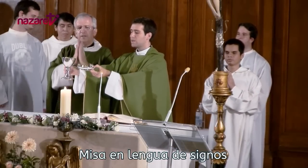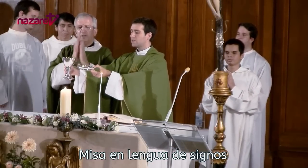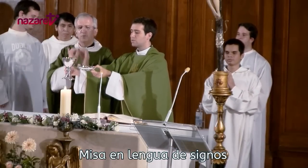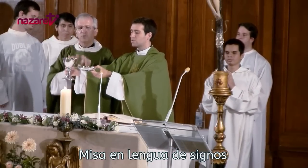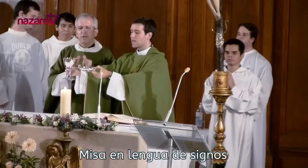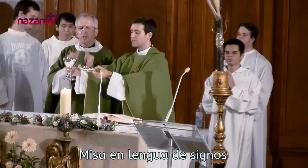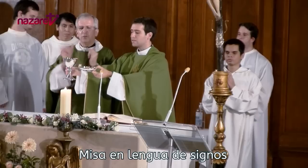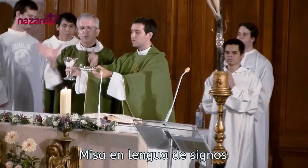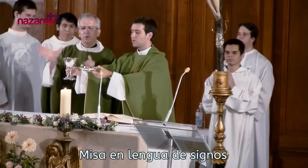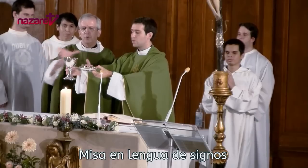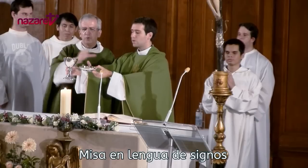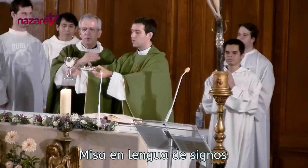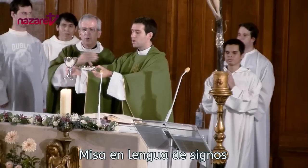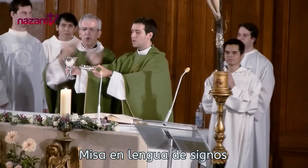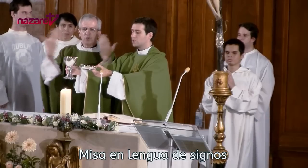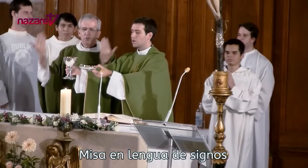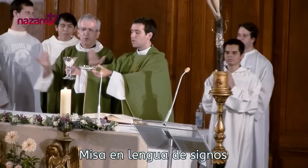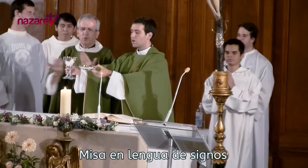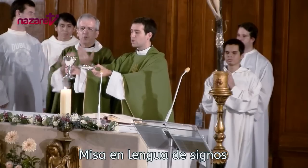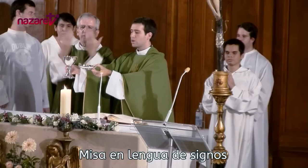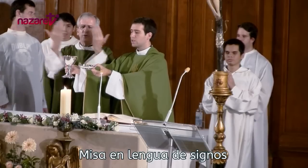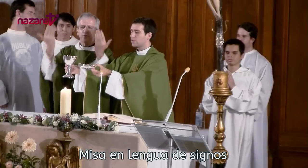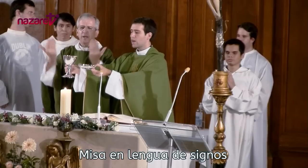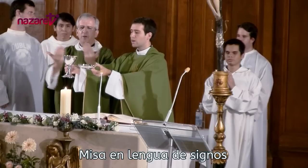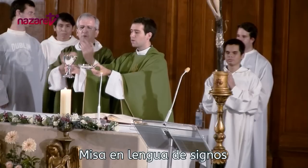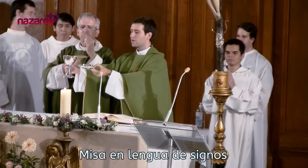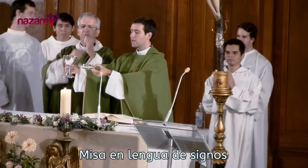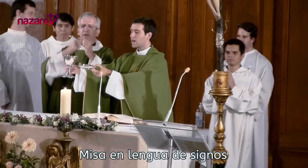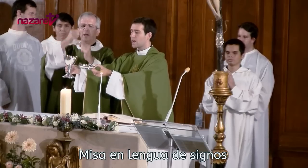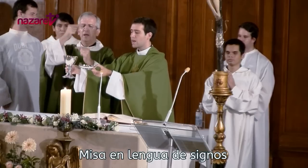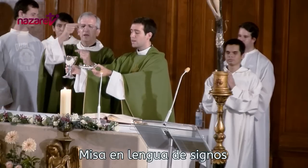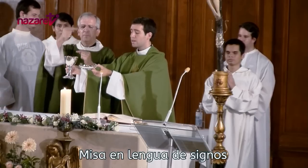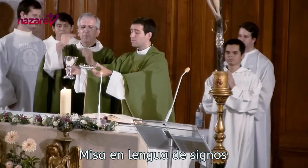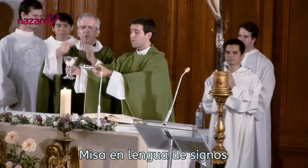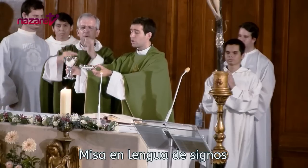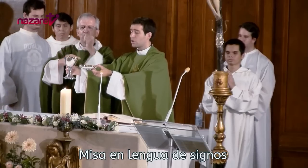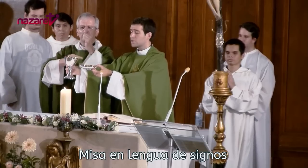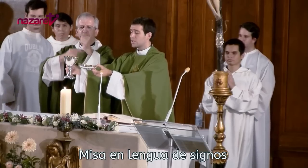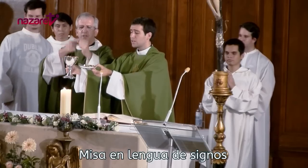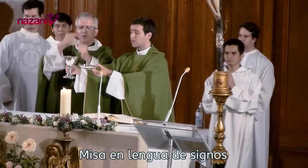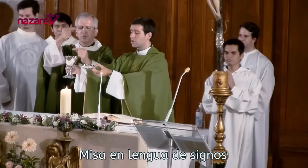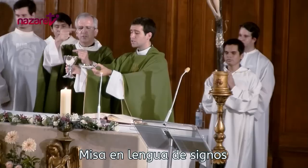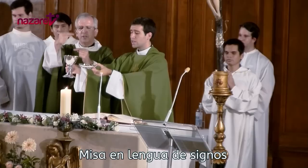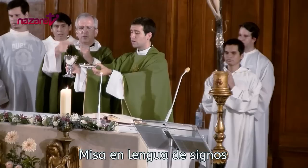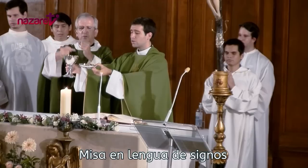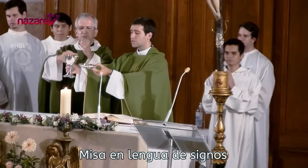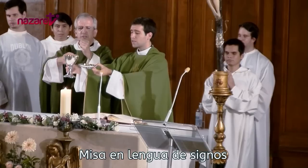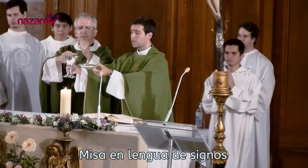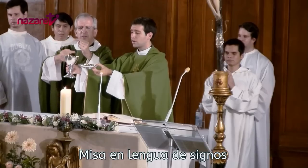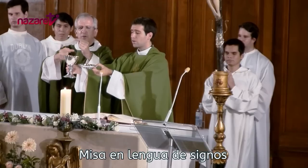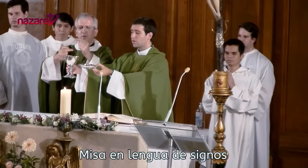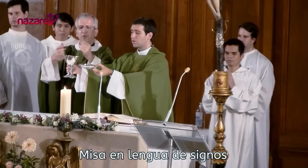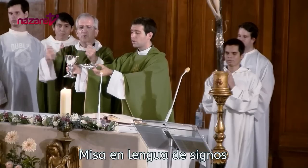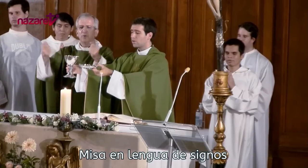Espíritu Santo, todo honor y toda gloria por los siglos de los